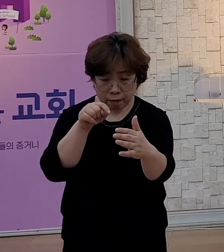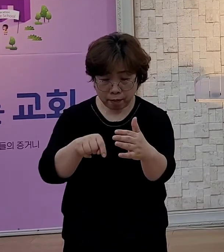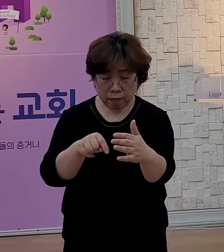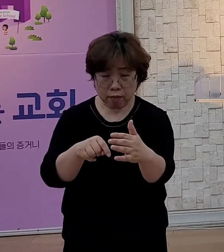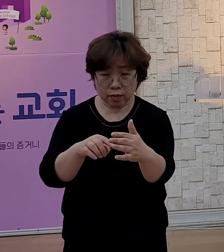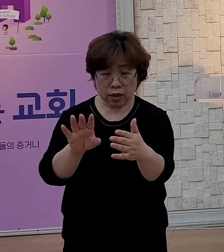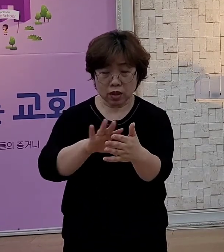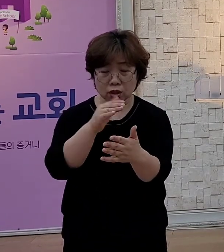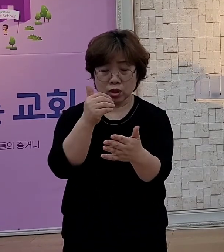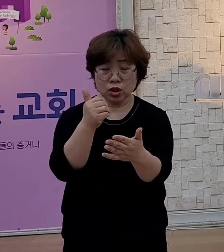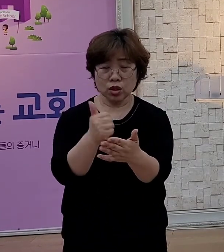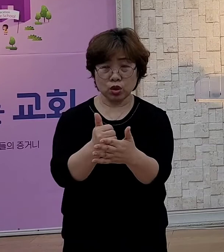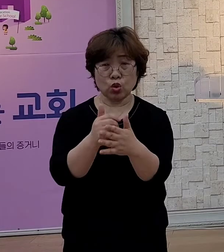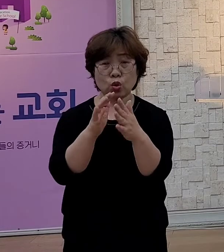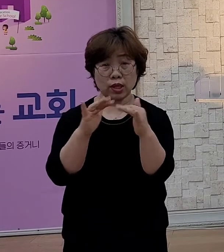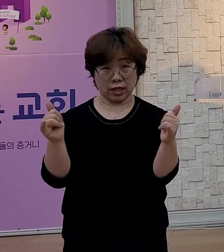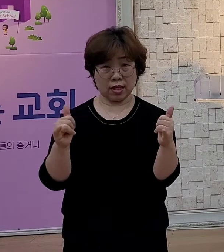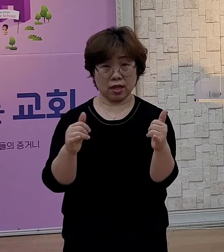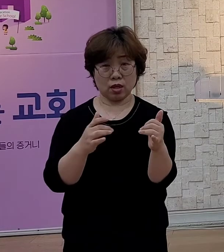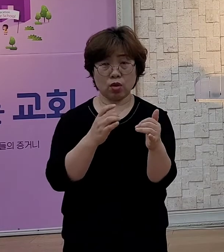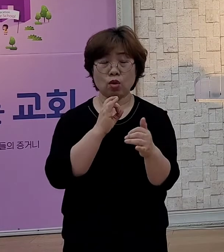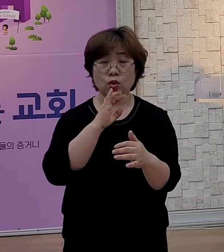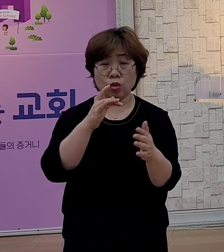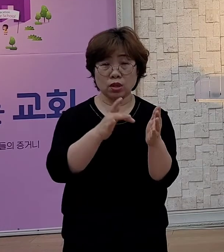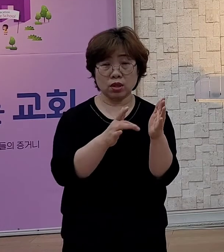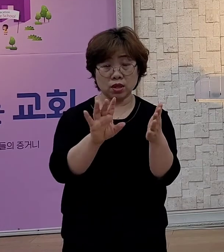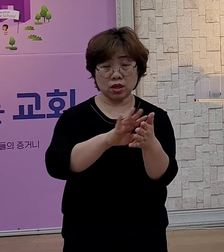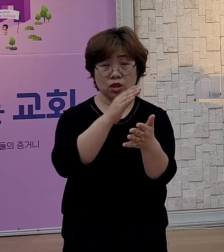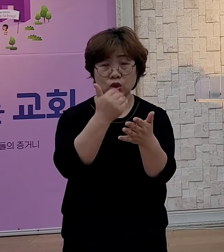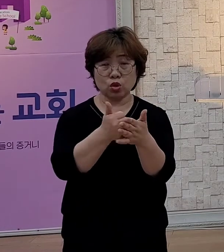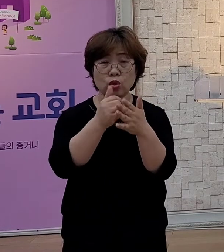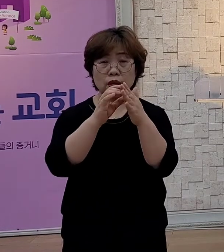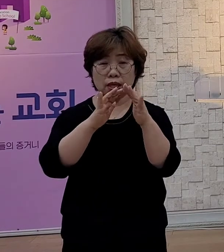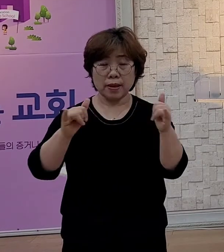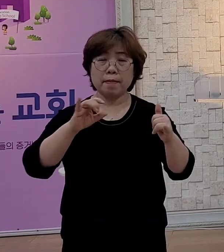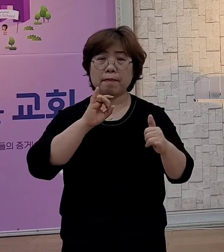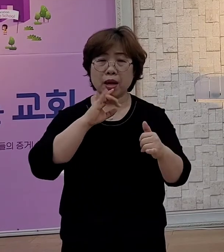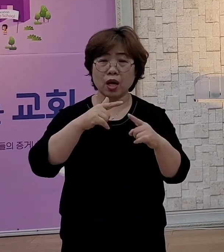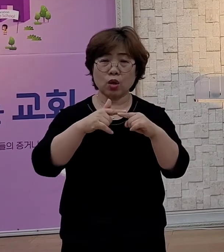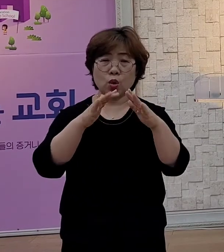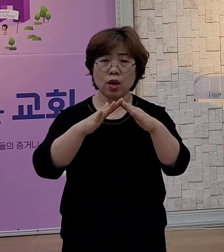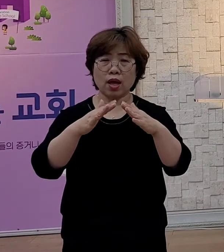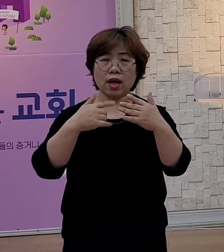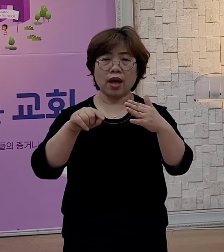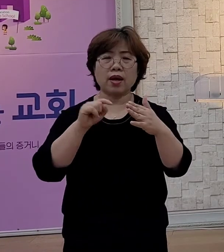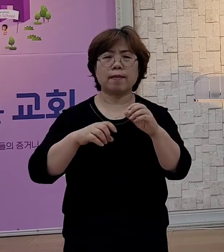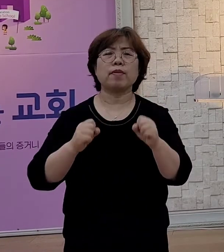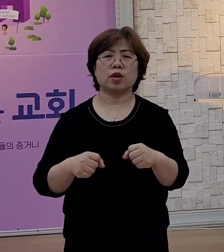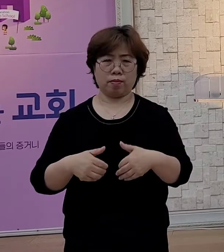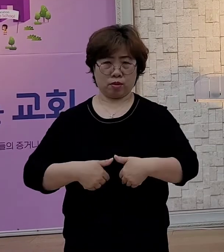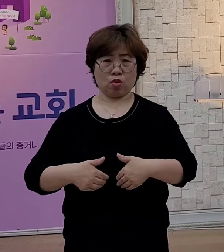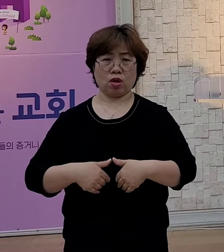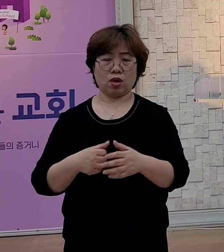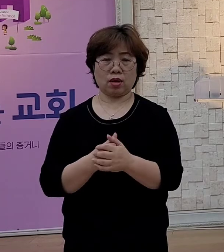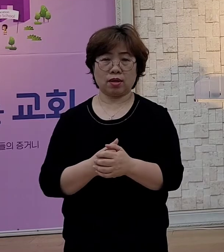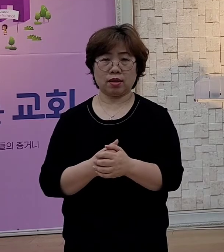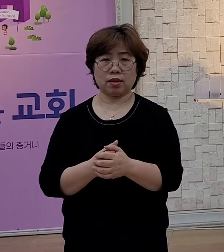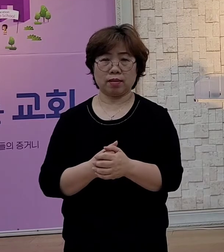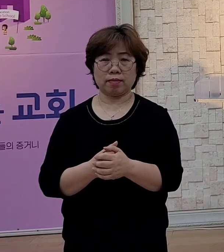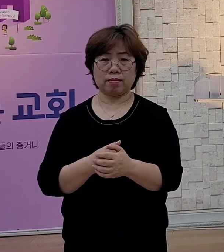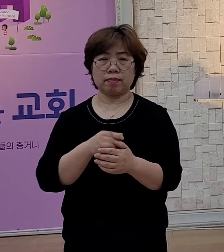종류가 누구라고요? 오직 그리스도인 뿐임을 믿으시기를 바랍니다. 이게 진리예요.